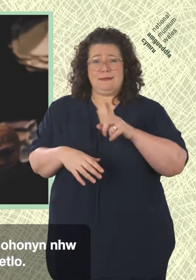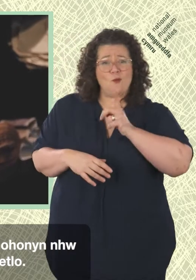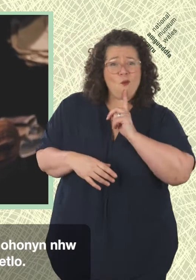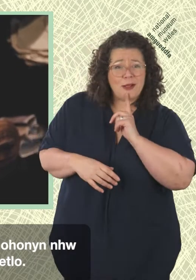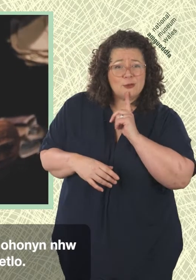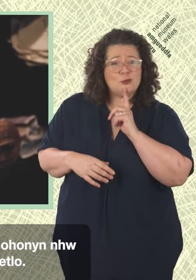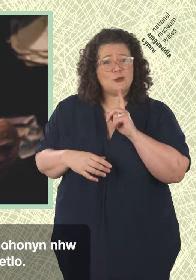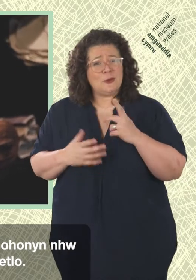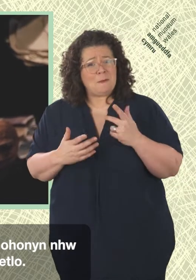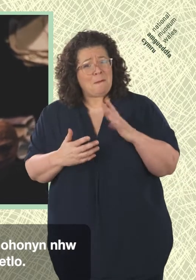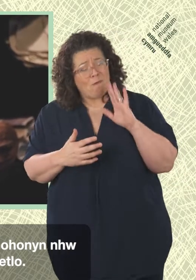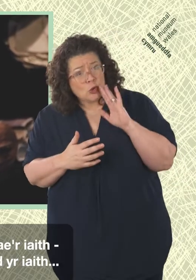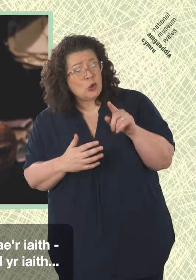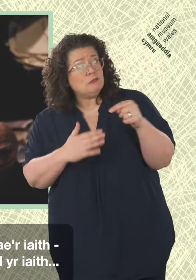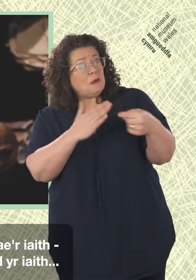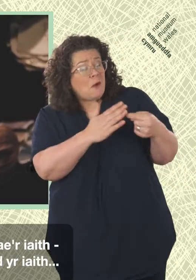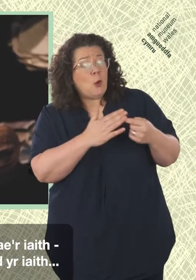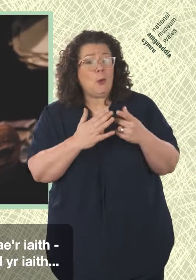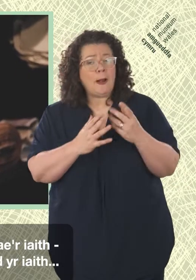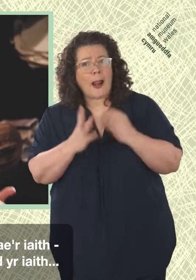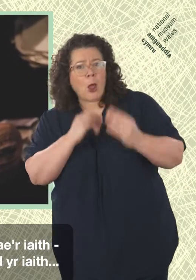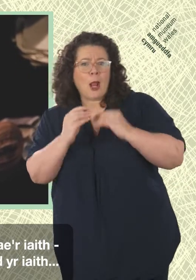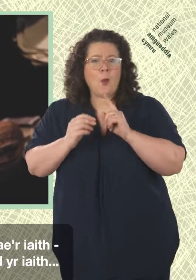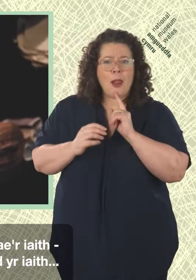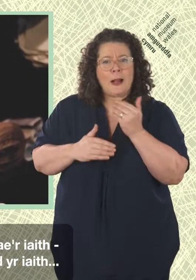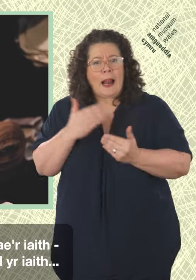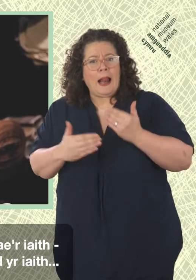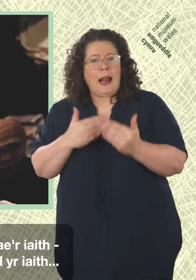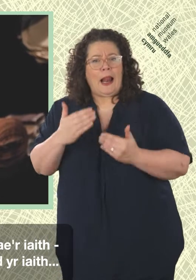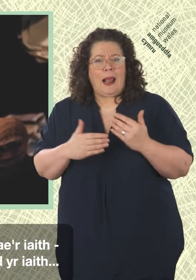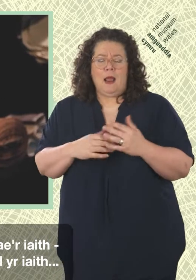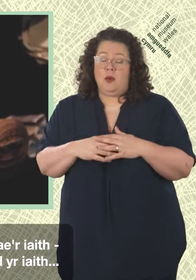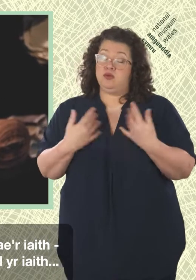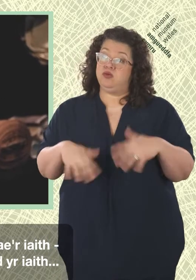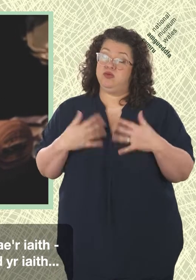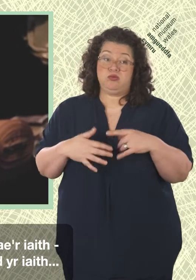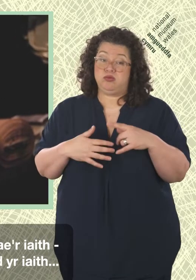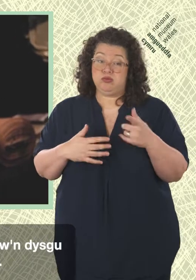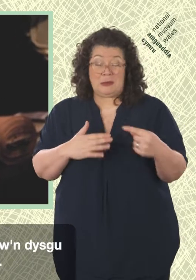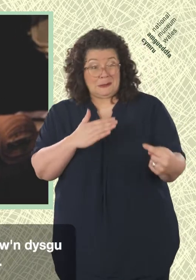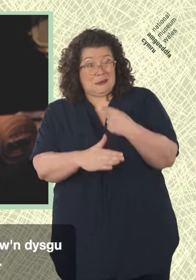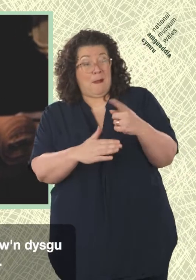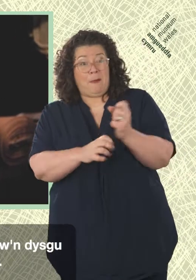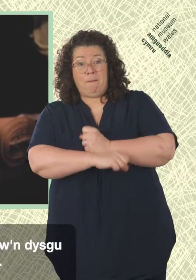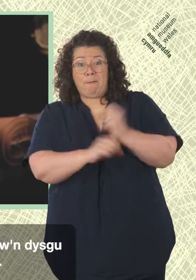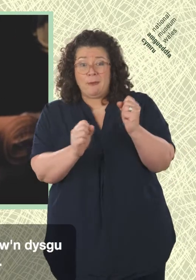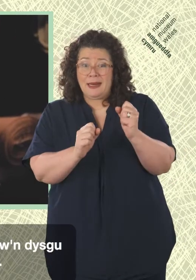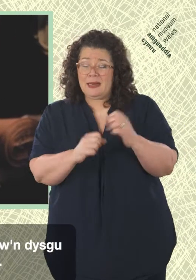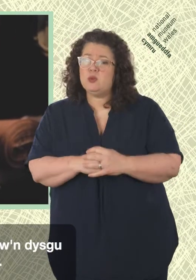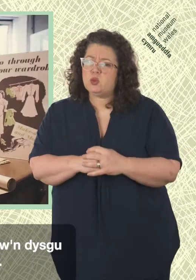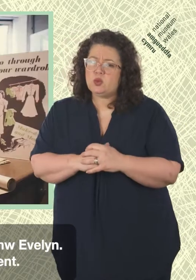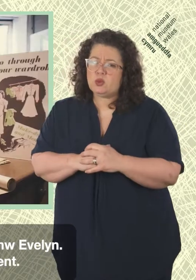nhw'n gwely'n anodd setlo. Wel, mae'r Cymraeg, mae'r iaith, dyn nhw ddim yn siarad y iaith, ond mae lot o nhw'n dysgu Cymraeg